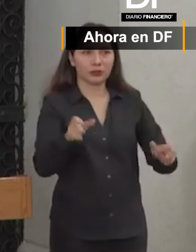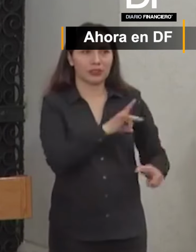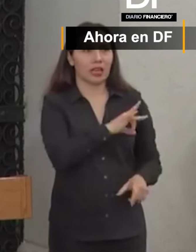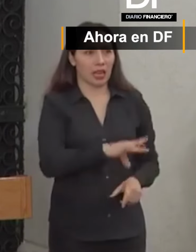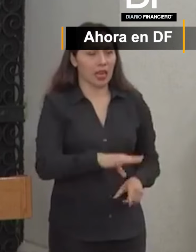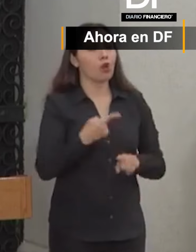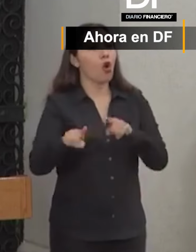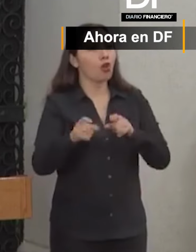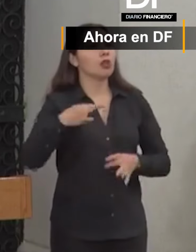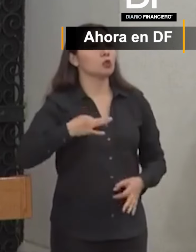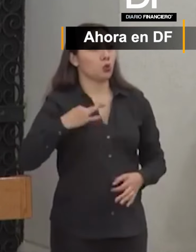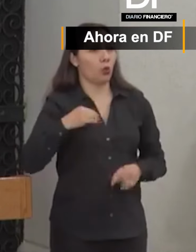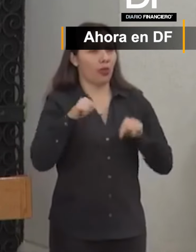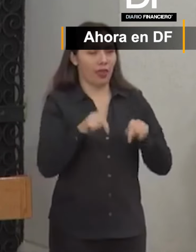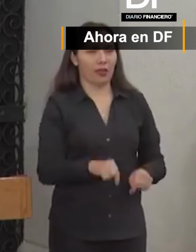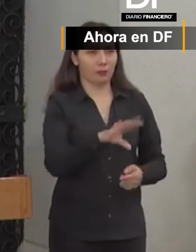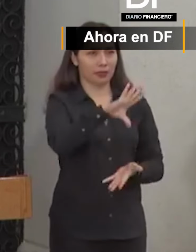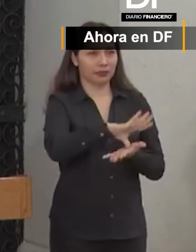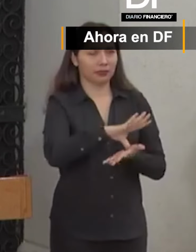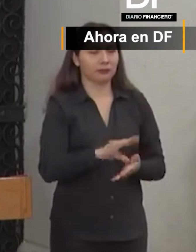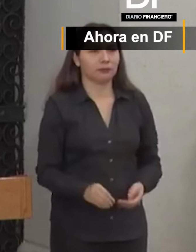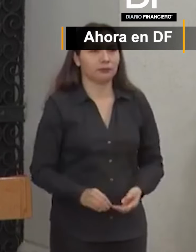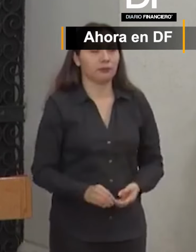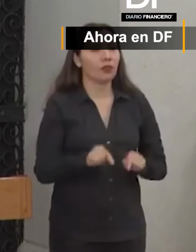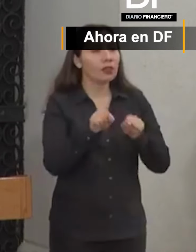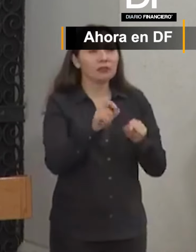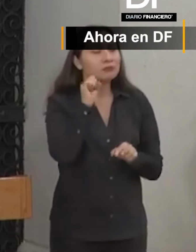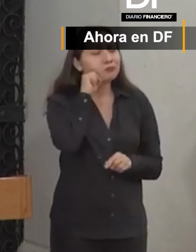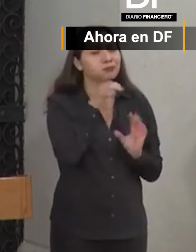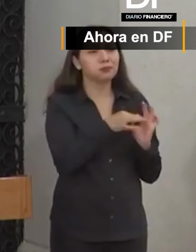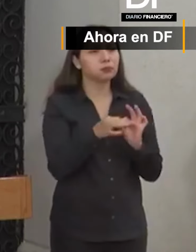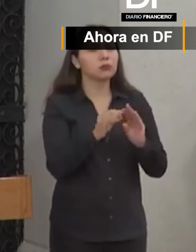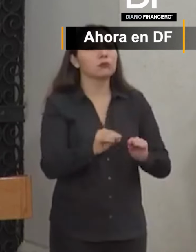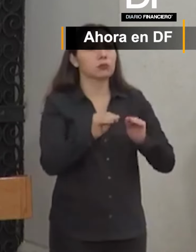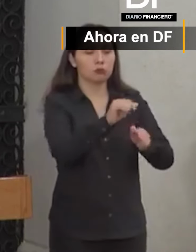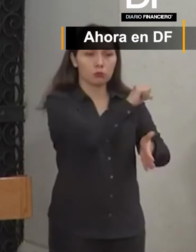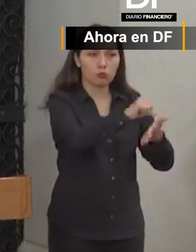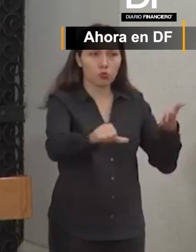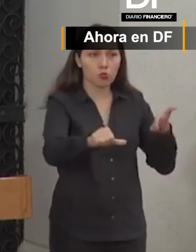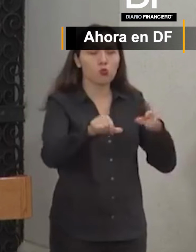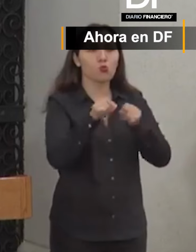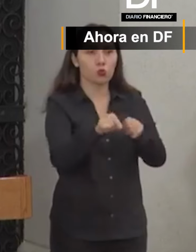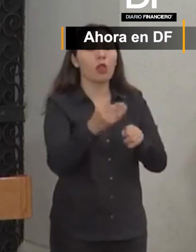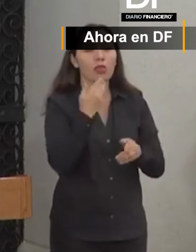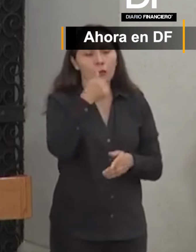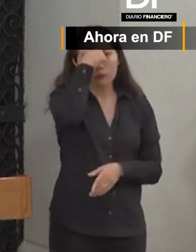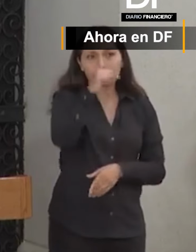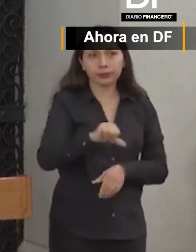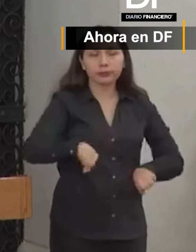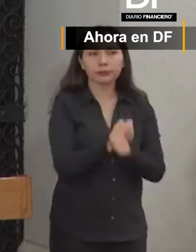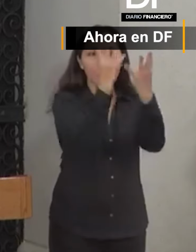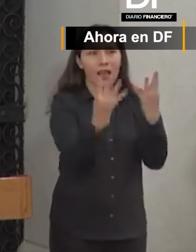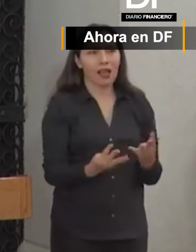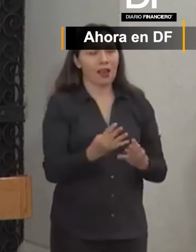y los otros ciudadanos de nuestro país. Esto significa la aplicación de las multas y de las penas de cárcel